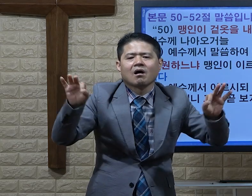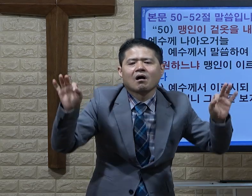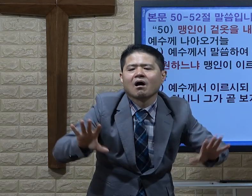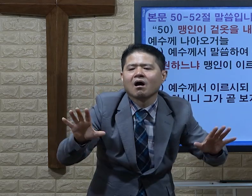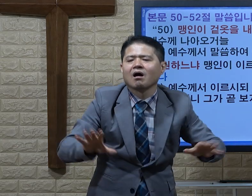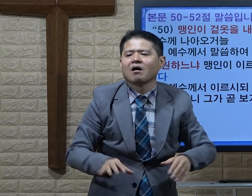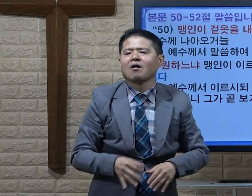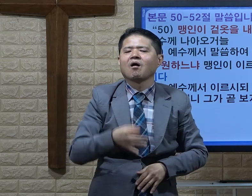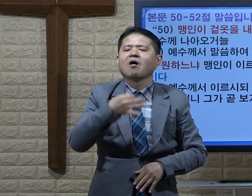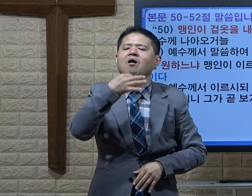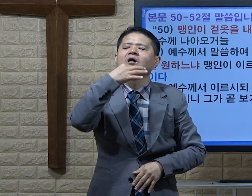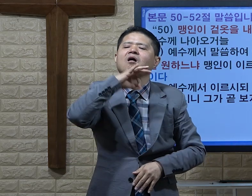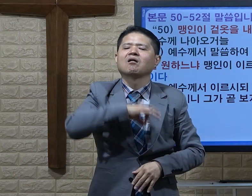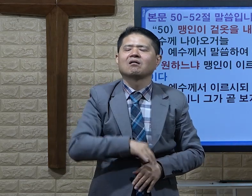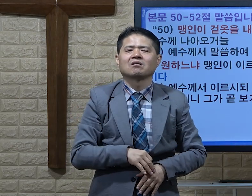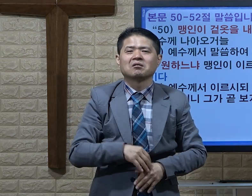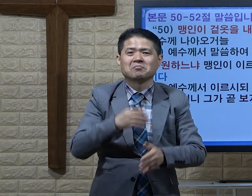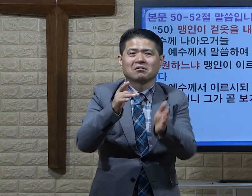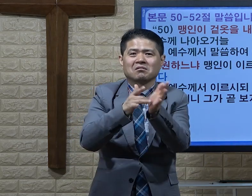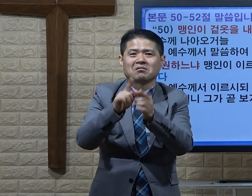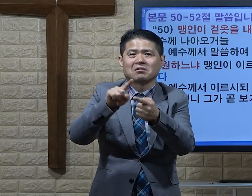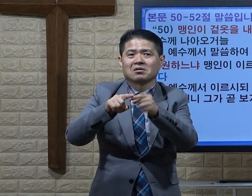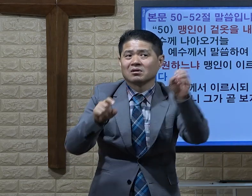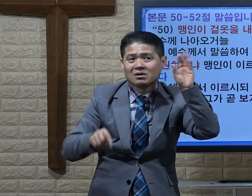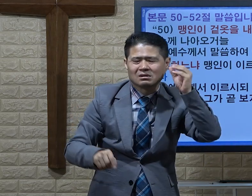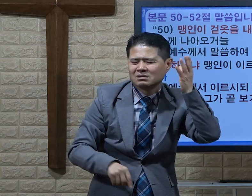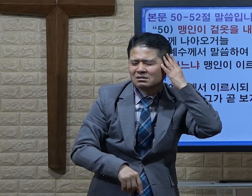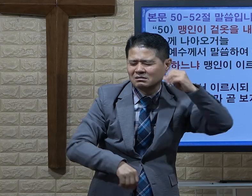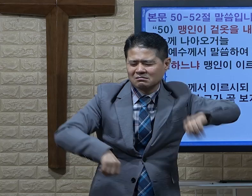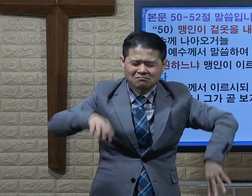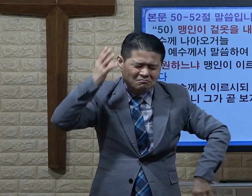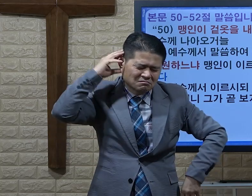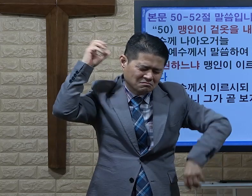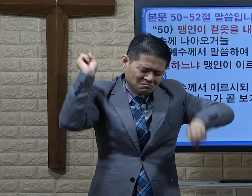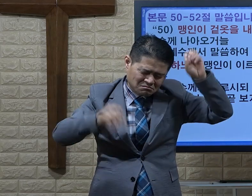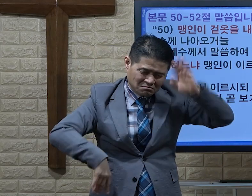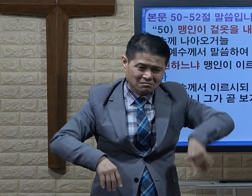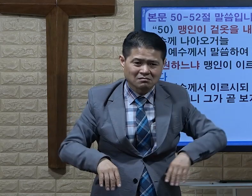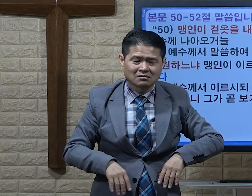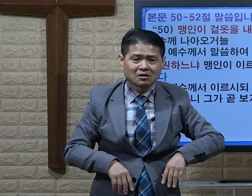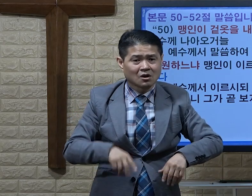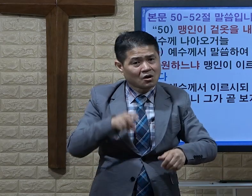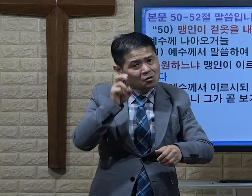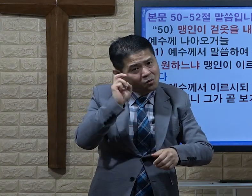예수님의 그런 구원도 알게 되는 사실이었습니다.